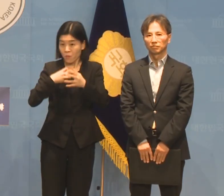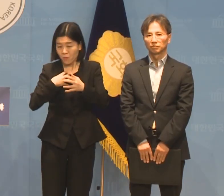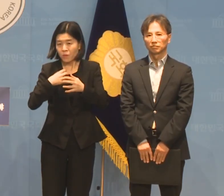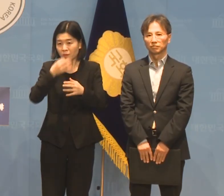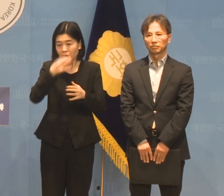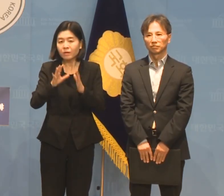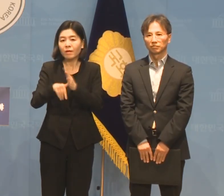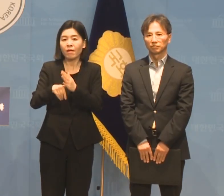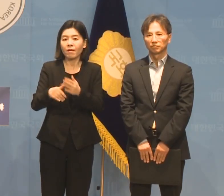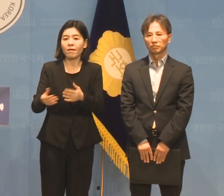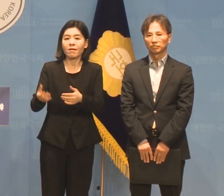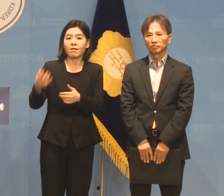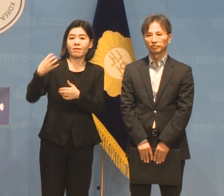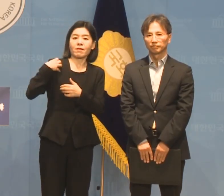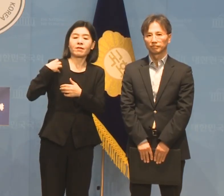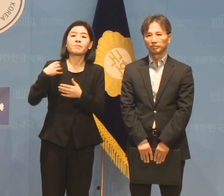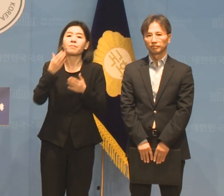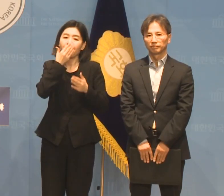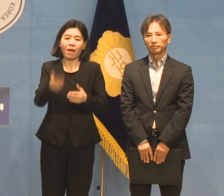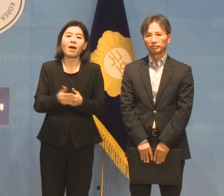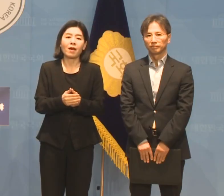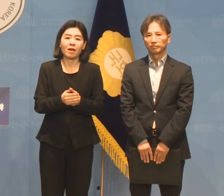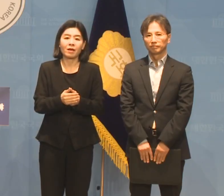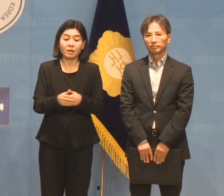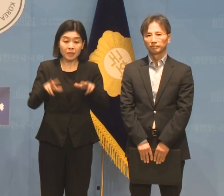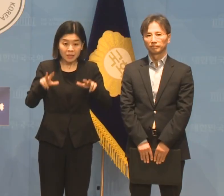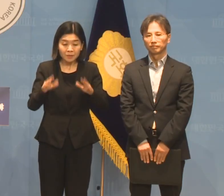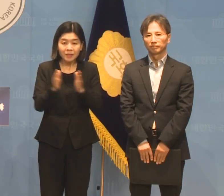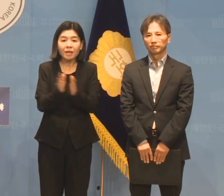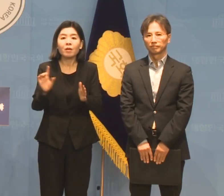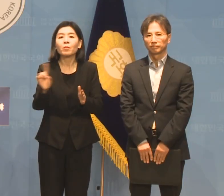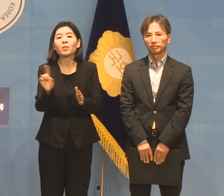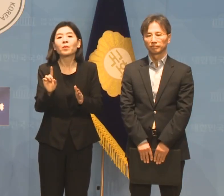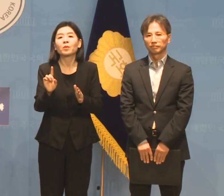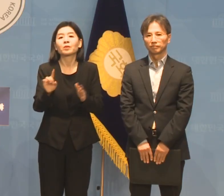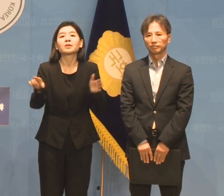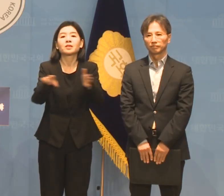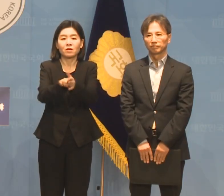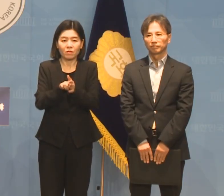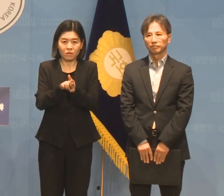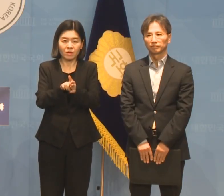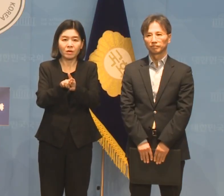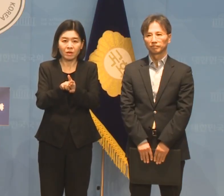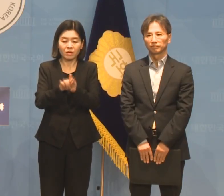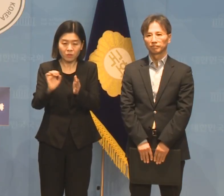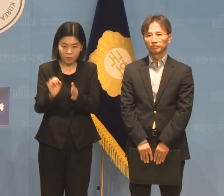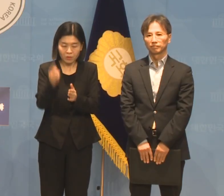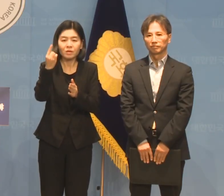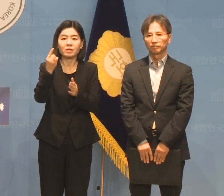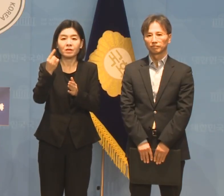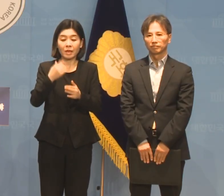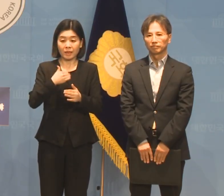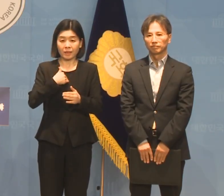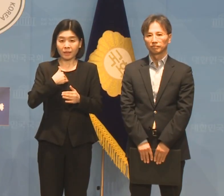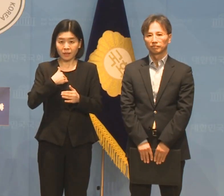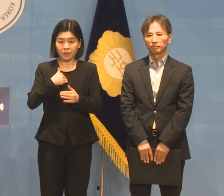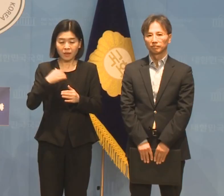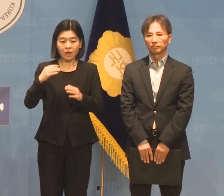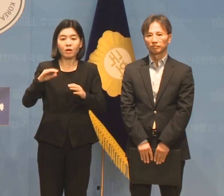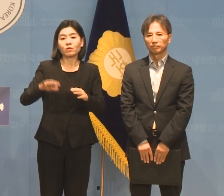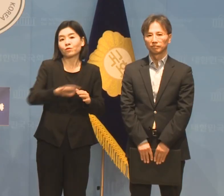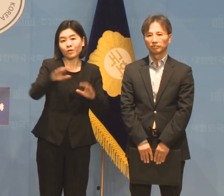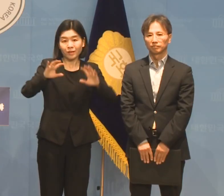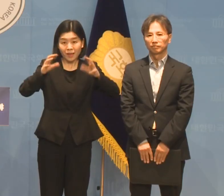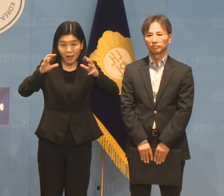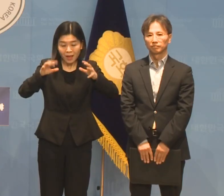것입니다. 신뢰에서 다시 출발해야 합니다. 김경수의 나와 우리의 나라는 우리